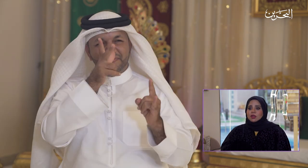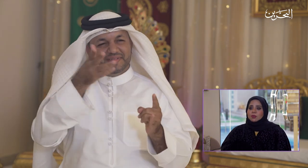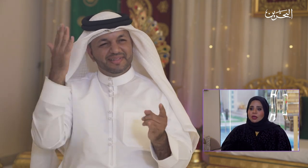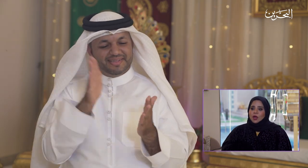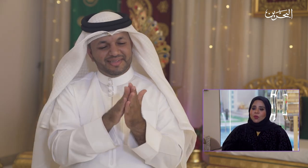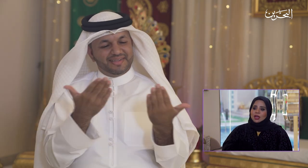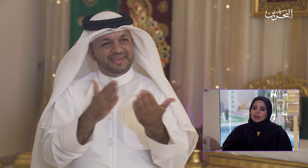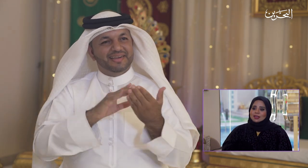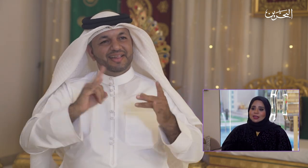عقب أنه هو